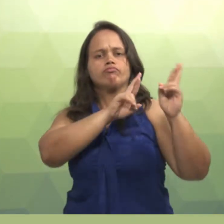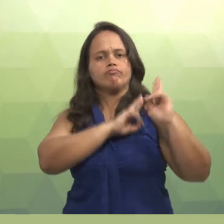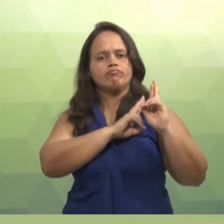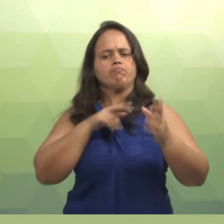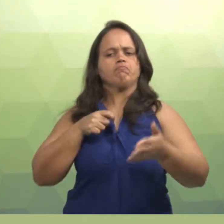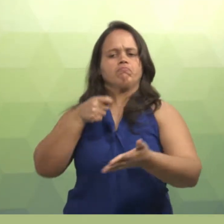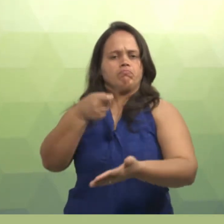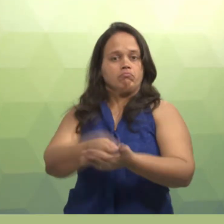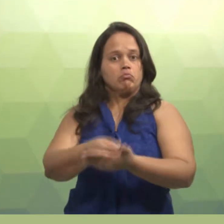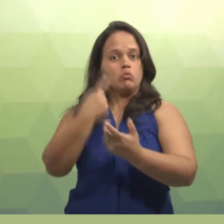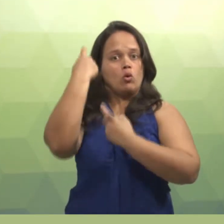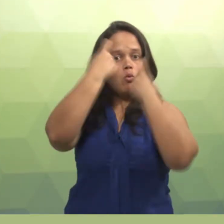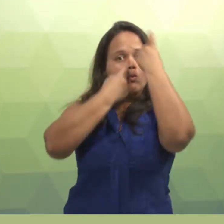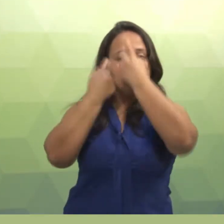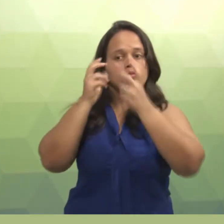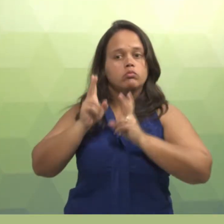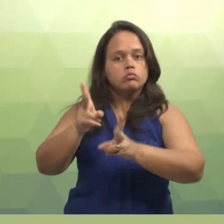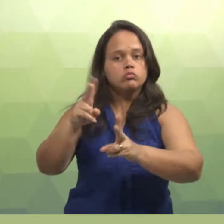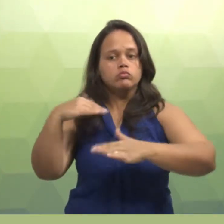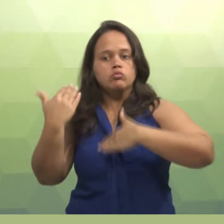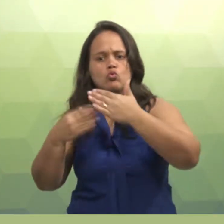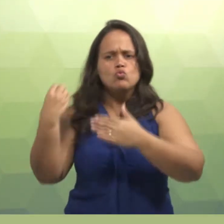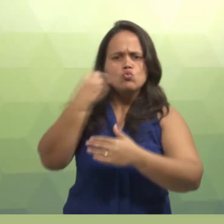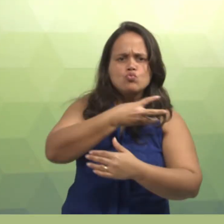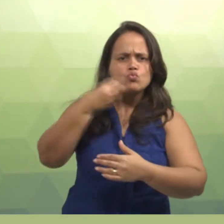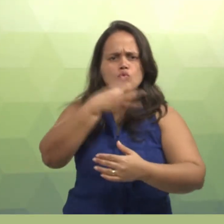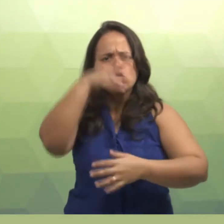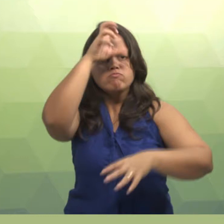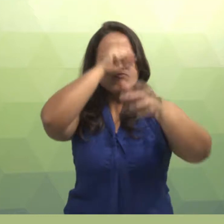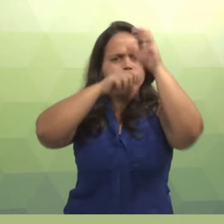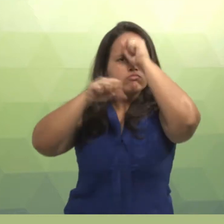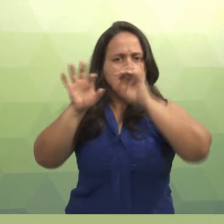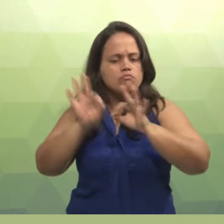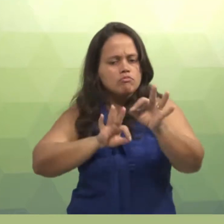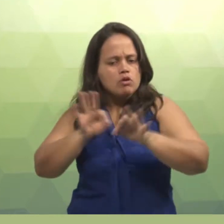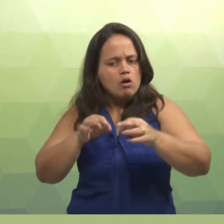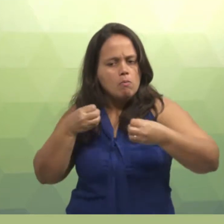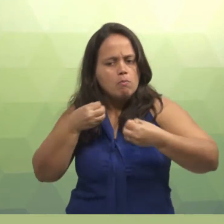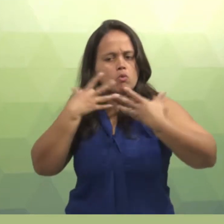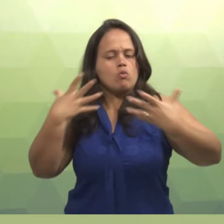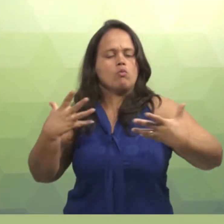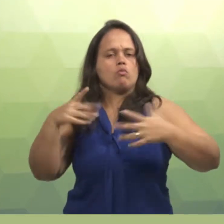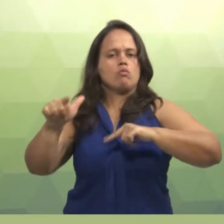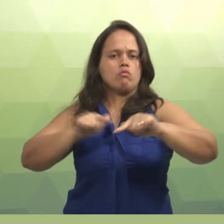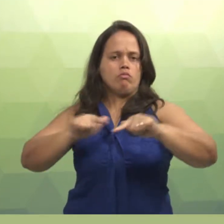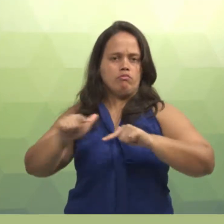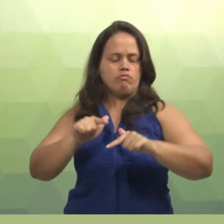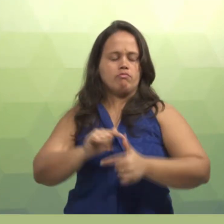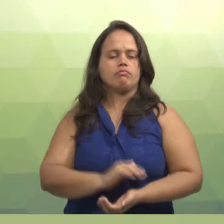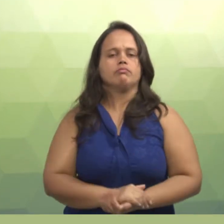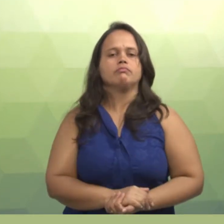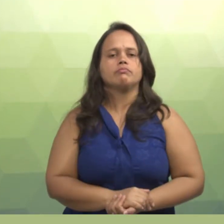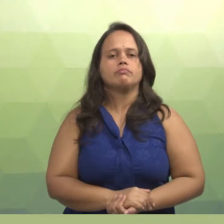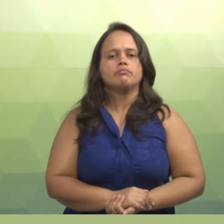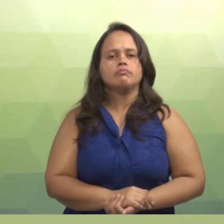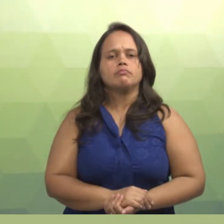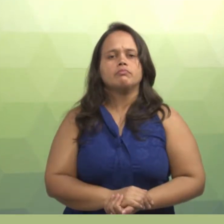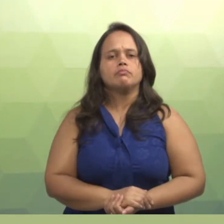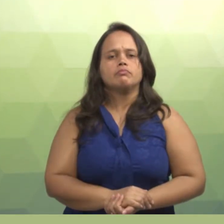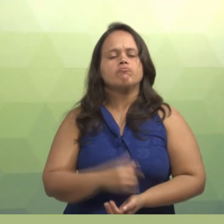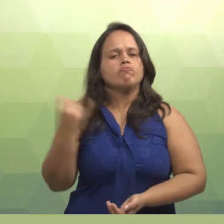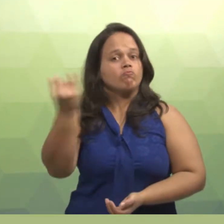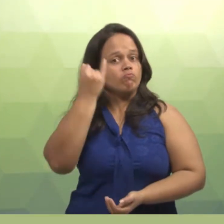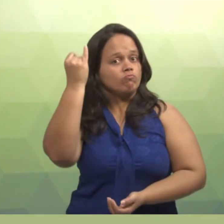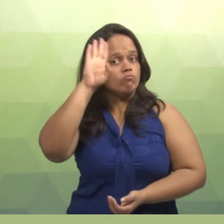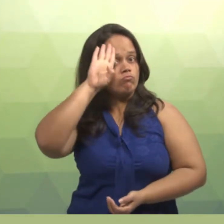manter-se atualizado e bem preparado para o exercício de seu papel. É de fundamental importância que